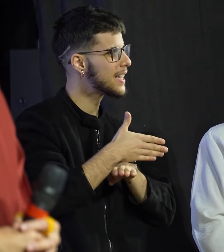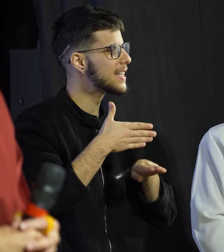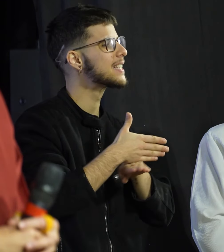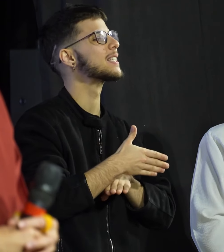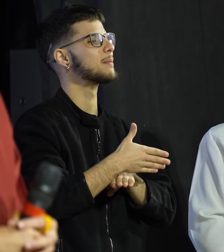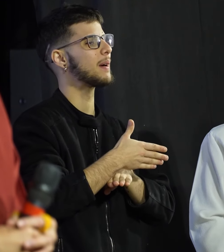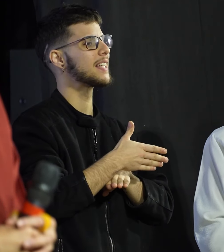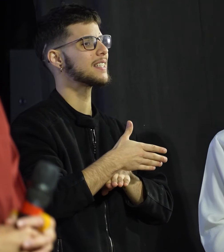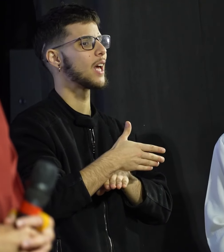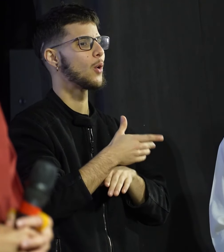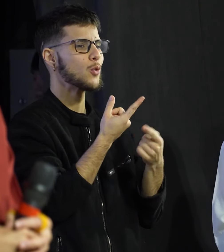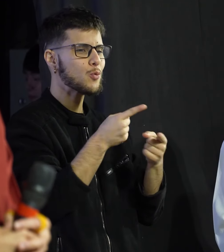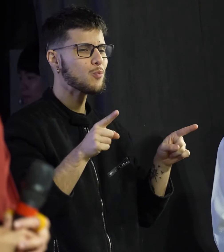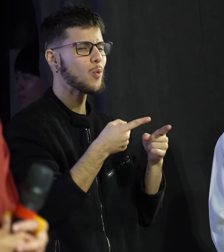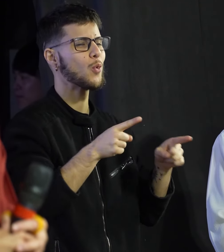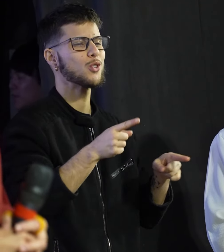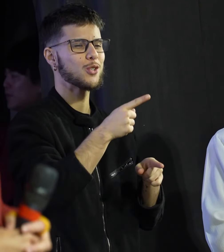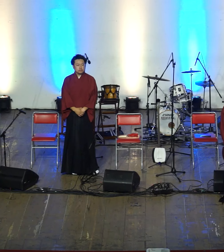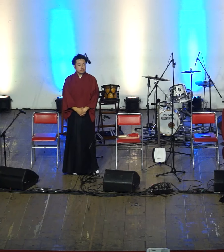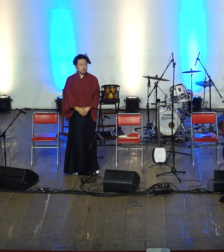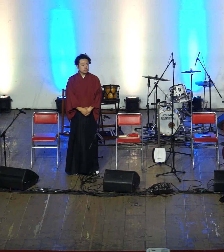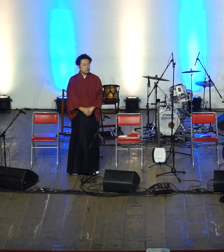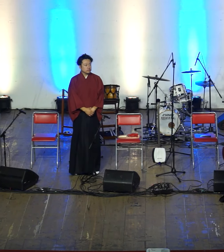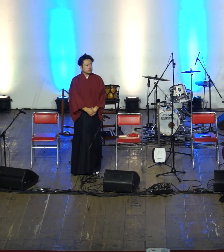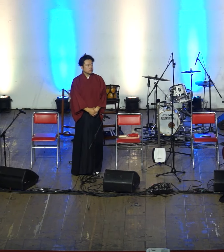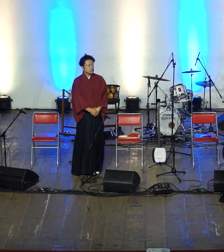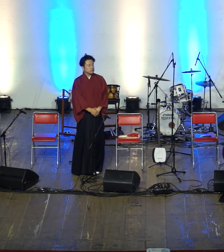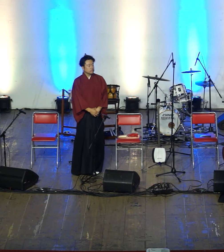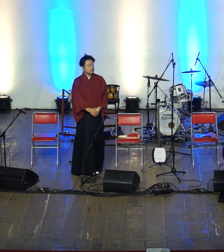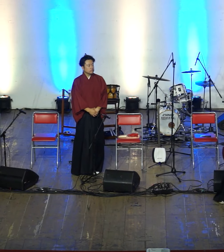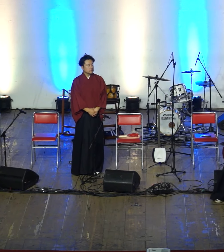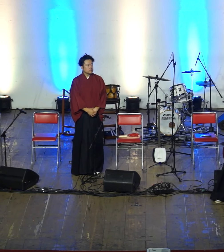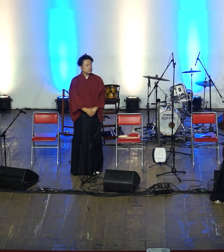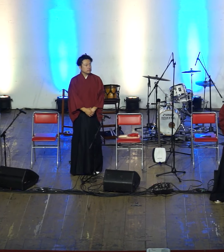músicos brasileiros maravilhosos também.